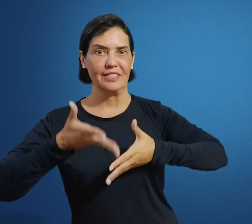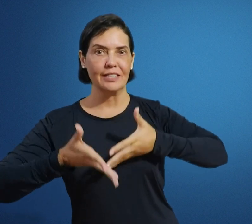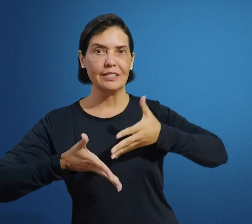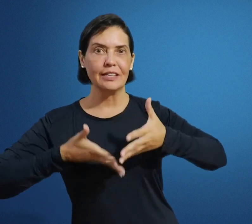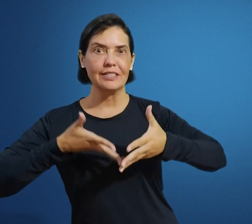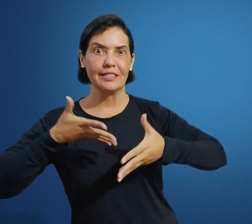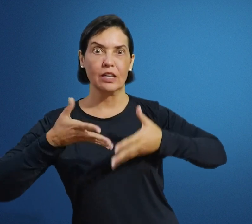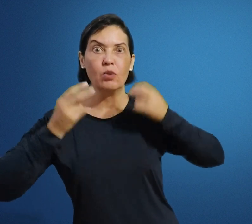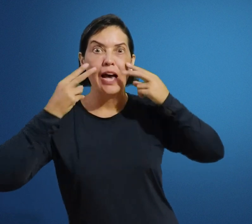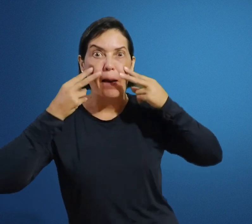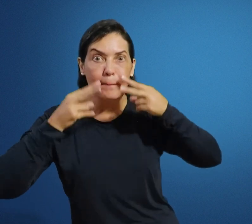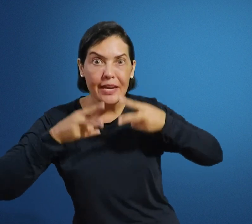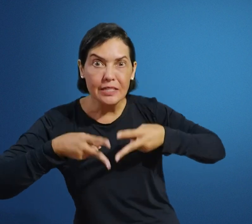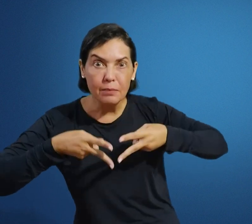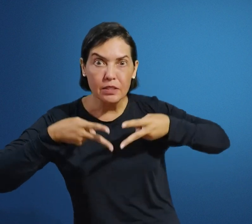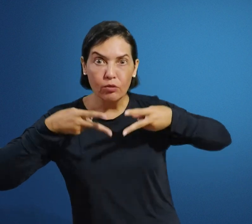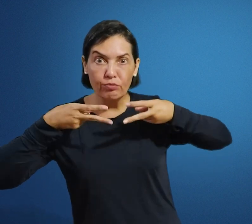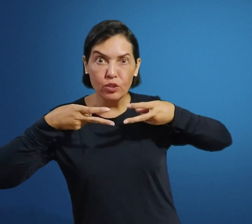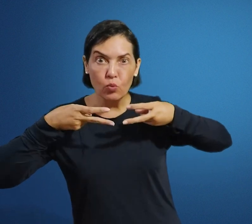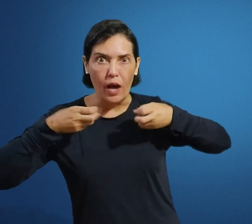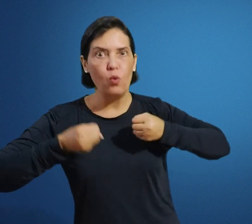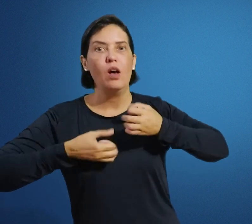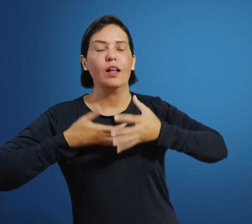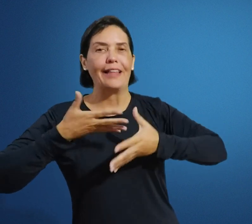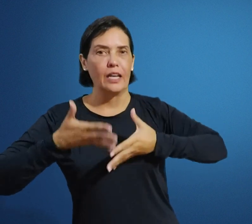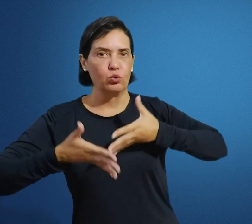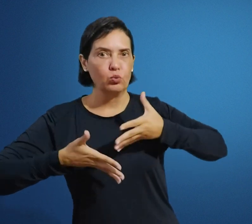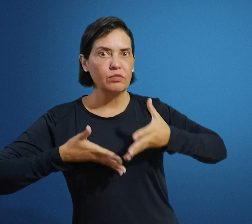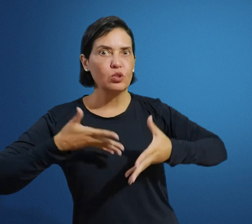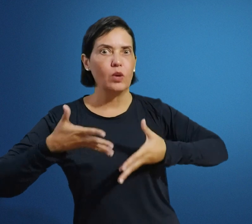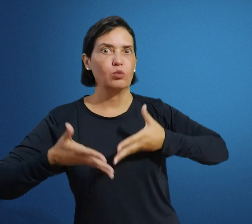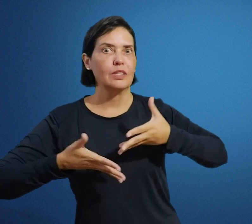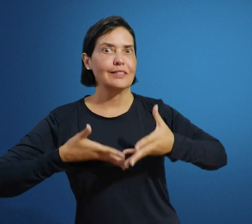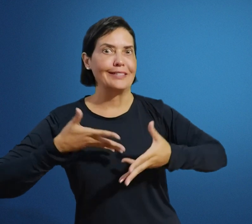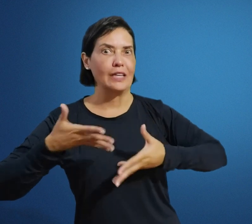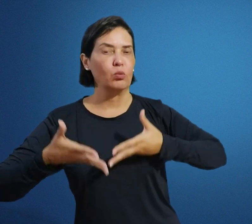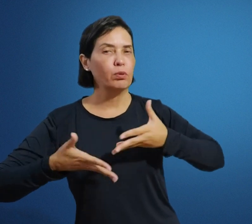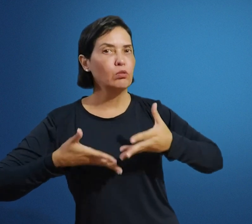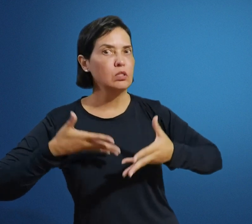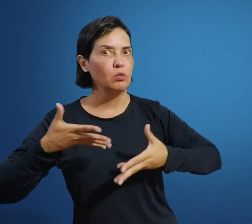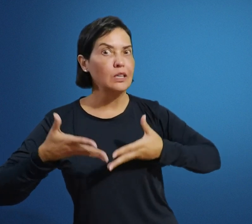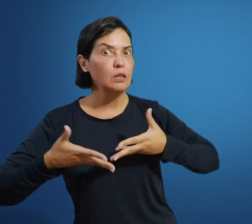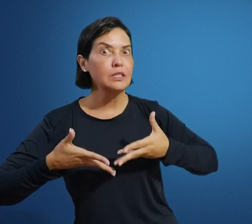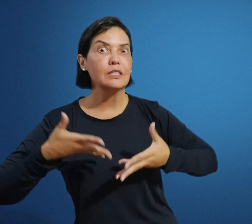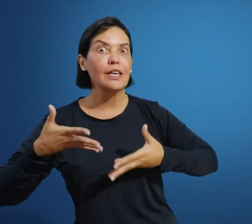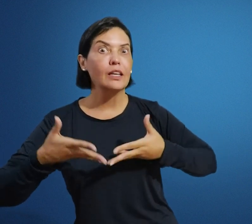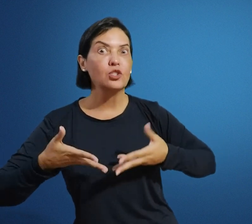fazer a sinalização, a percepção visual da leitura visual do que está sendo produzido em Libras, e além